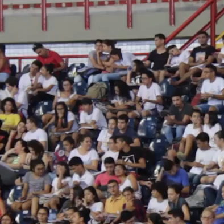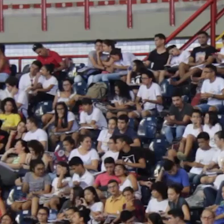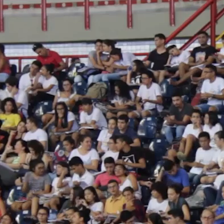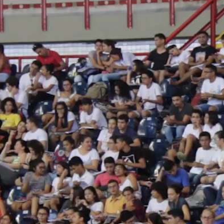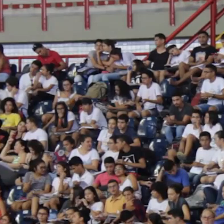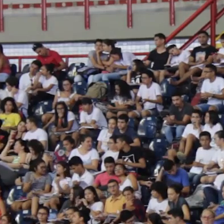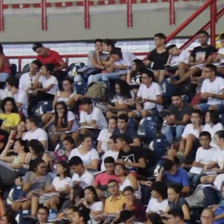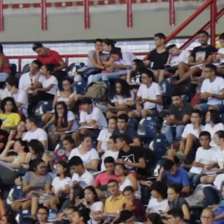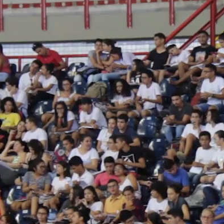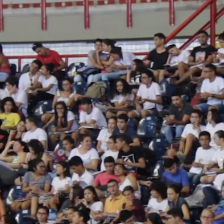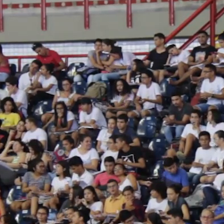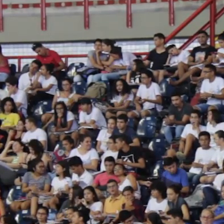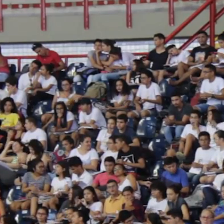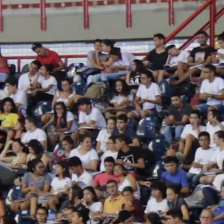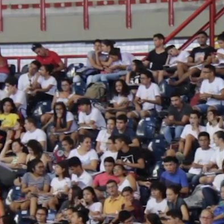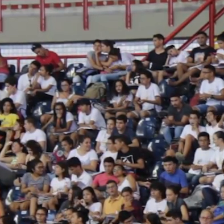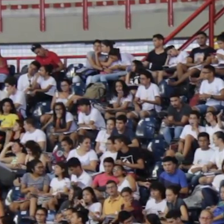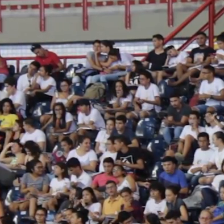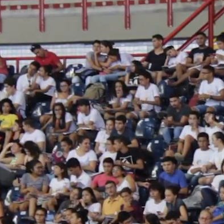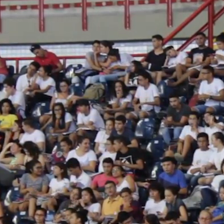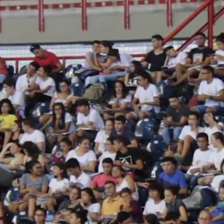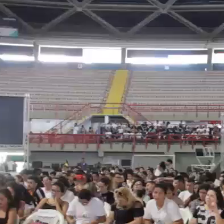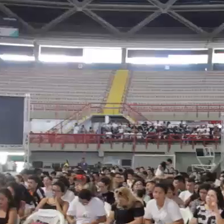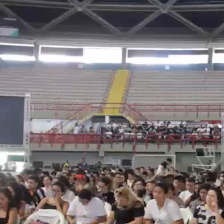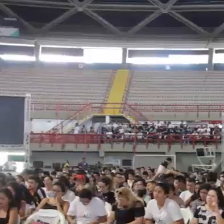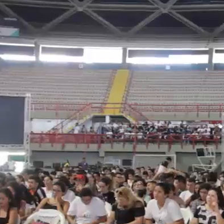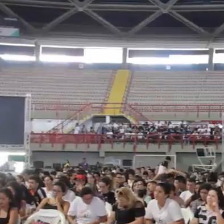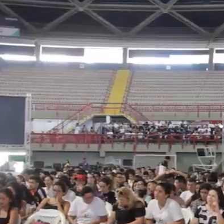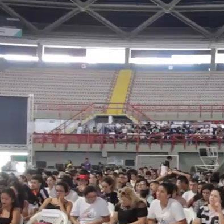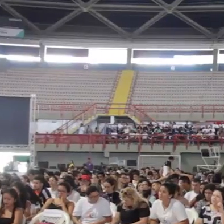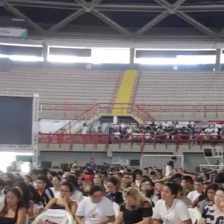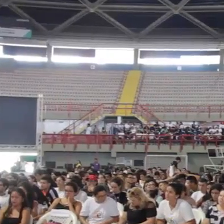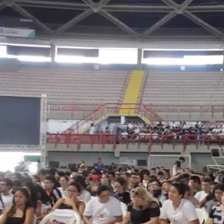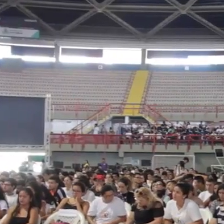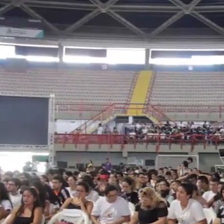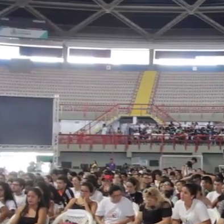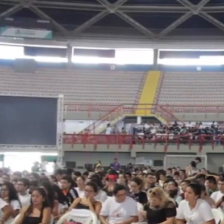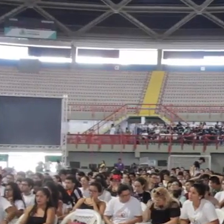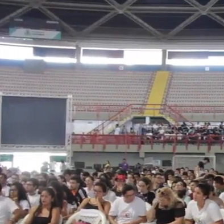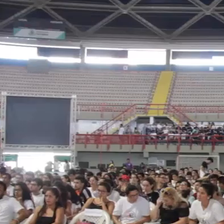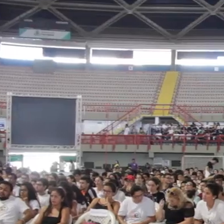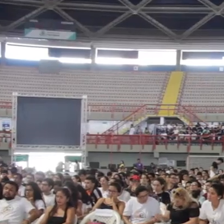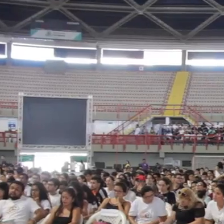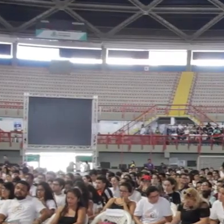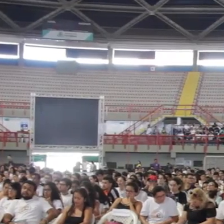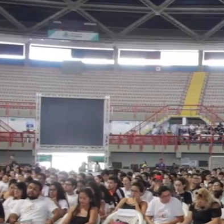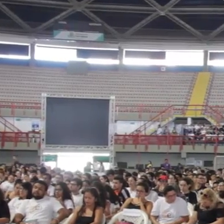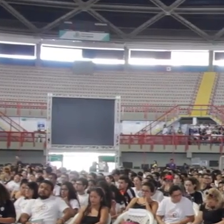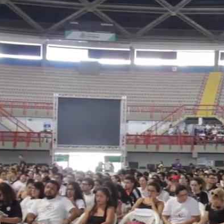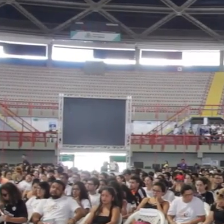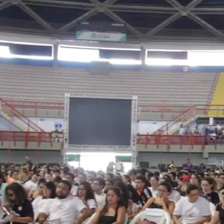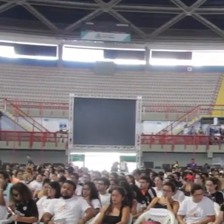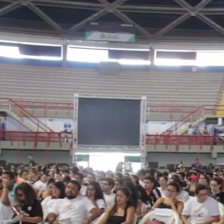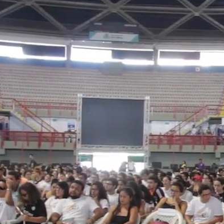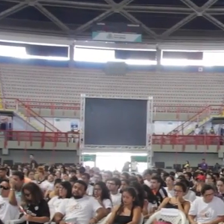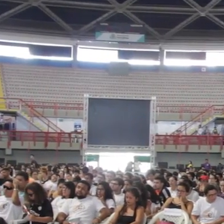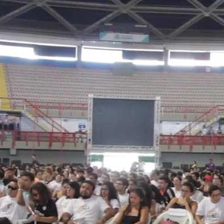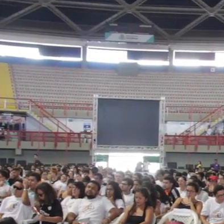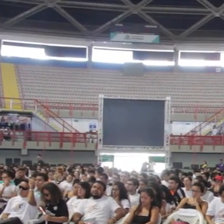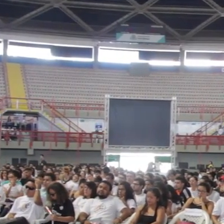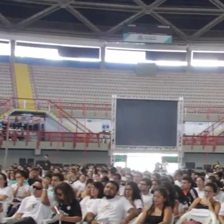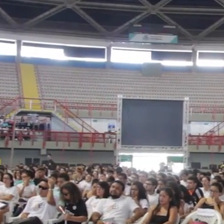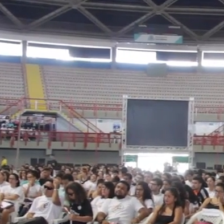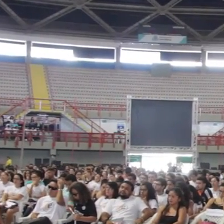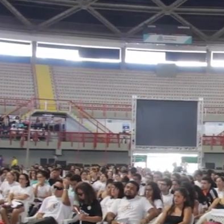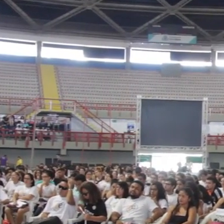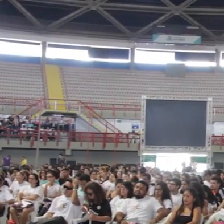Claro, é repertório. Eu tratei aqui com vocês de que as redações da gente, tá certo?